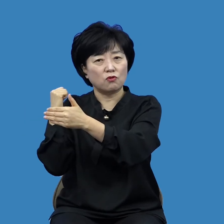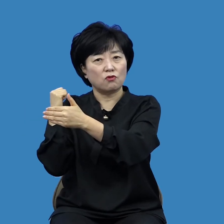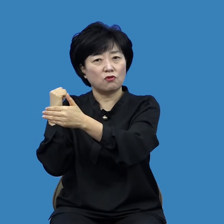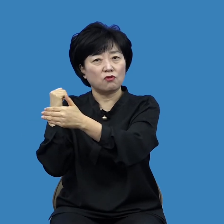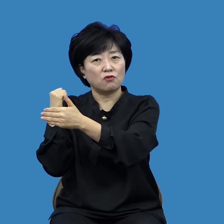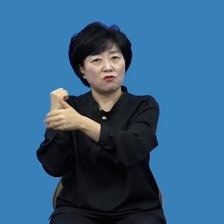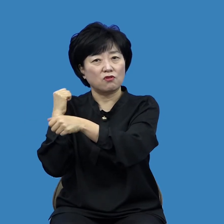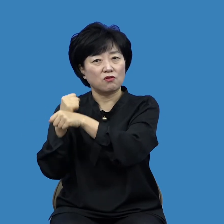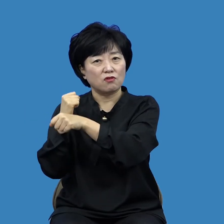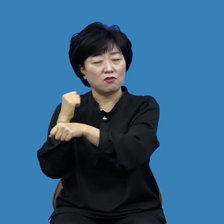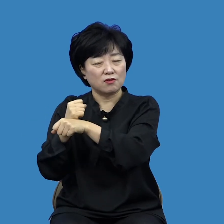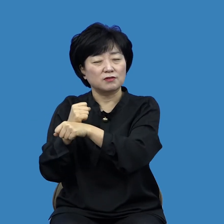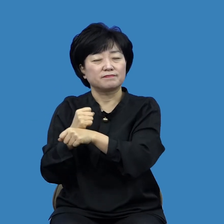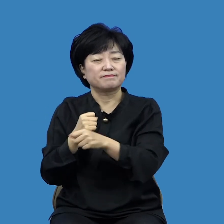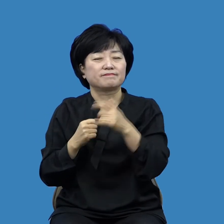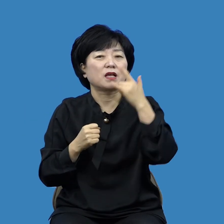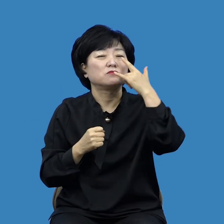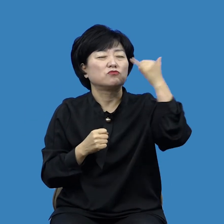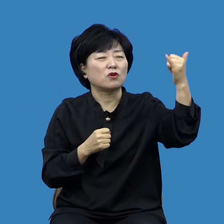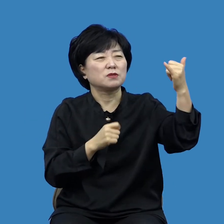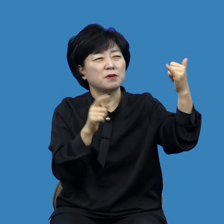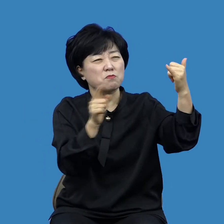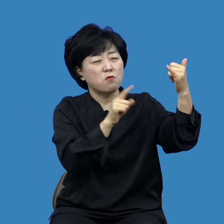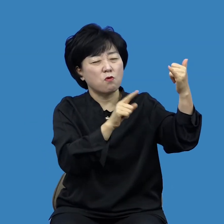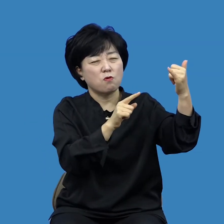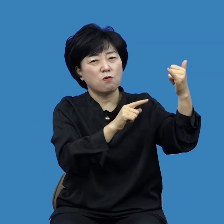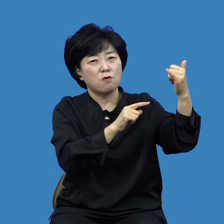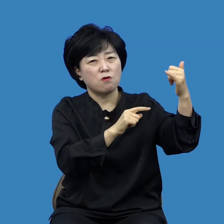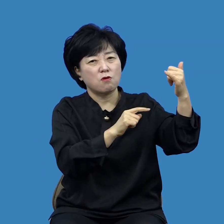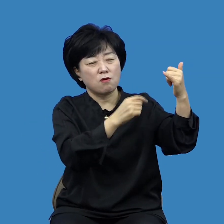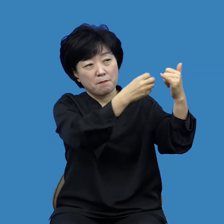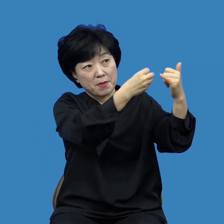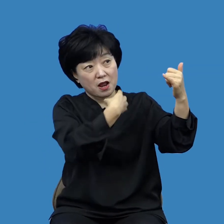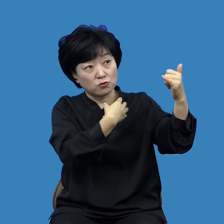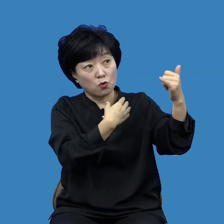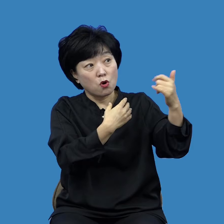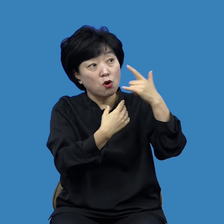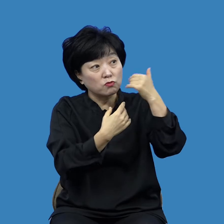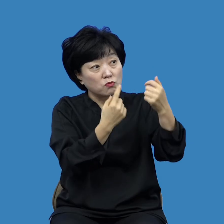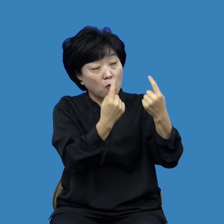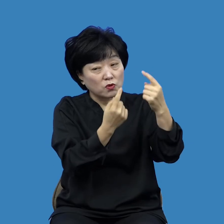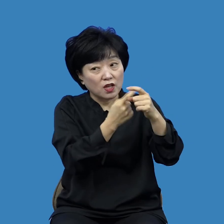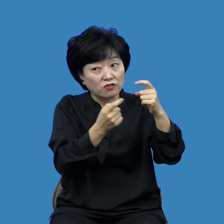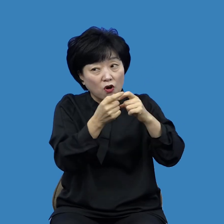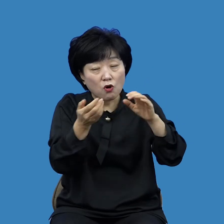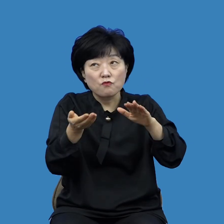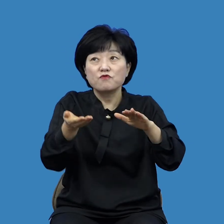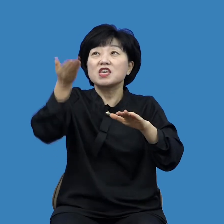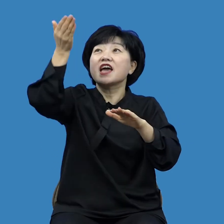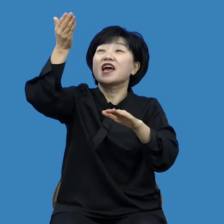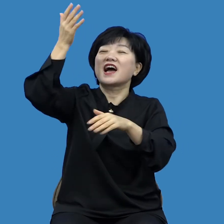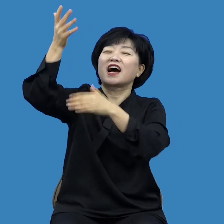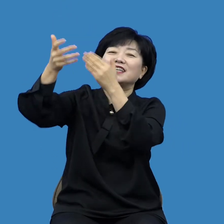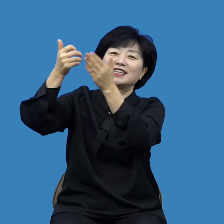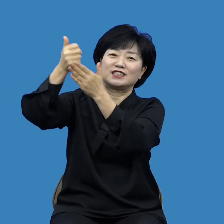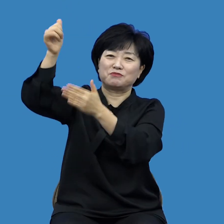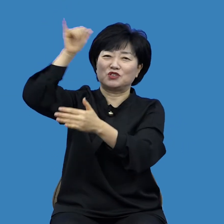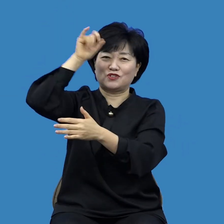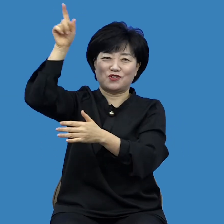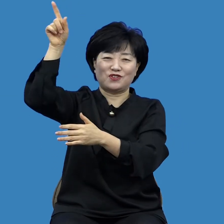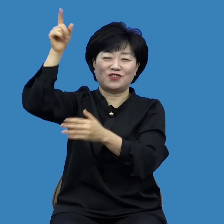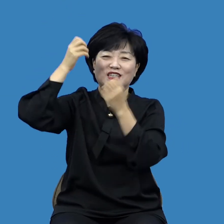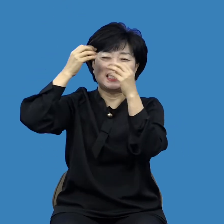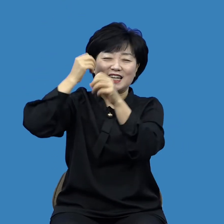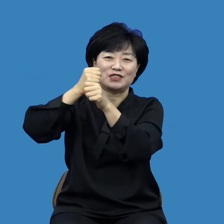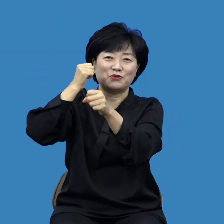이해가 돼요? 그래서 부모님이 아무리 뭐라고 말씀하셔도 부모님보다 더 위에 있는 중요한 분이 계셔요. 누구세요? 하나님이세요. 우리를